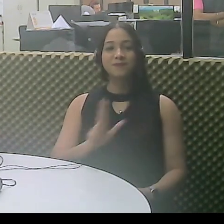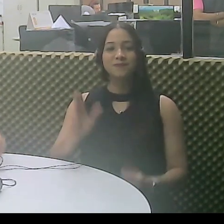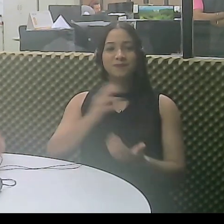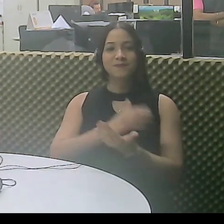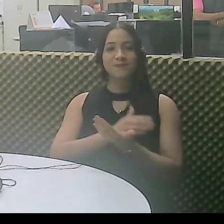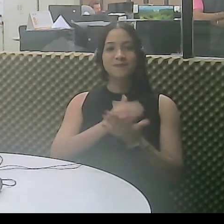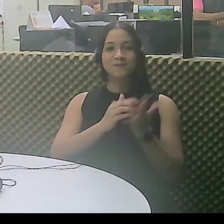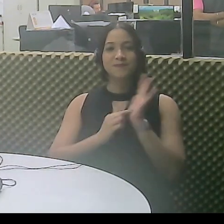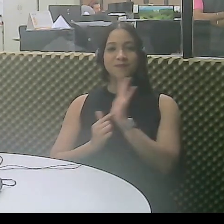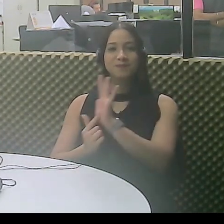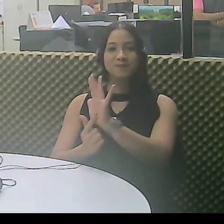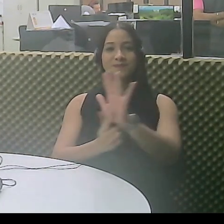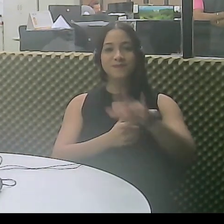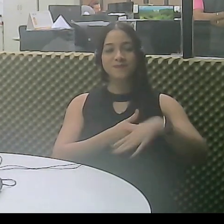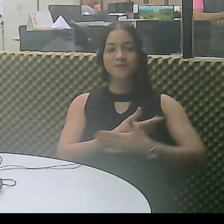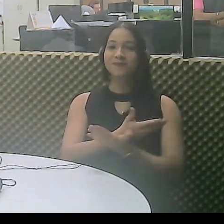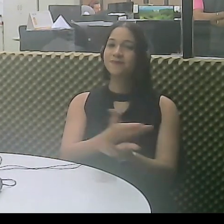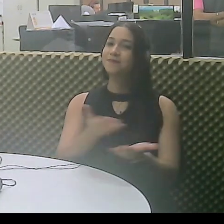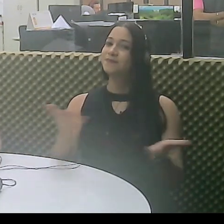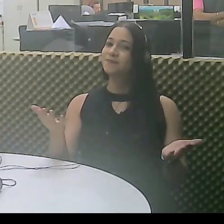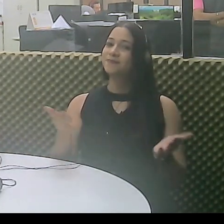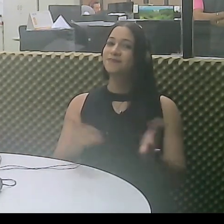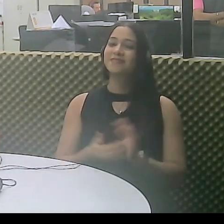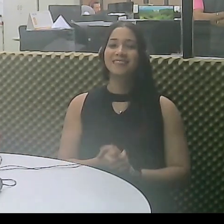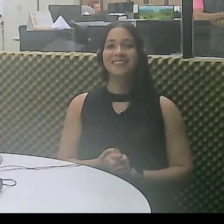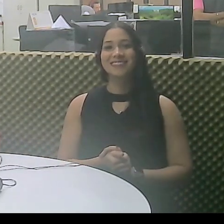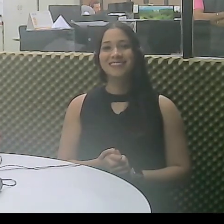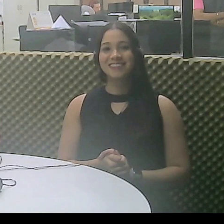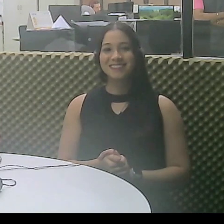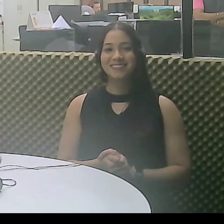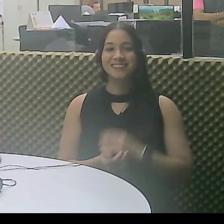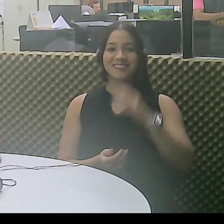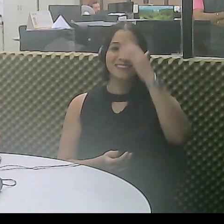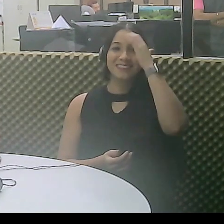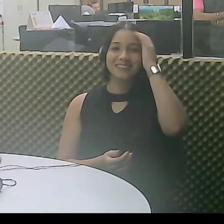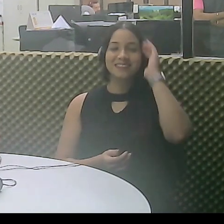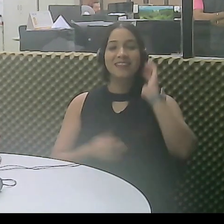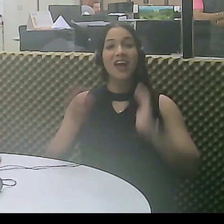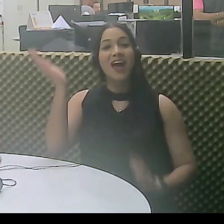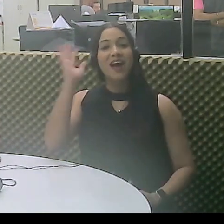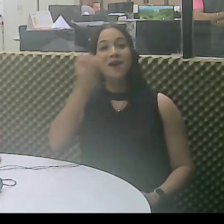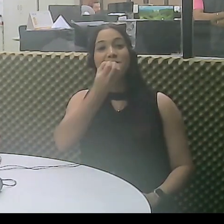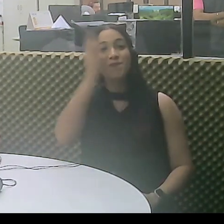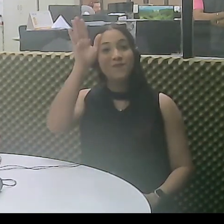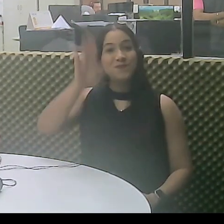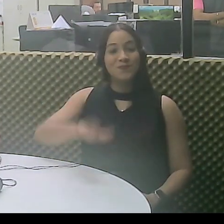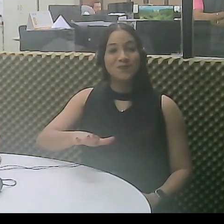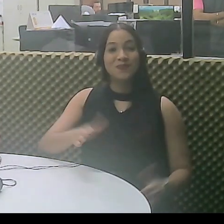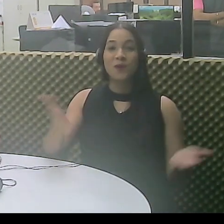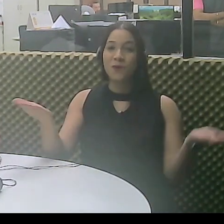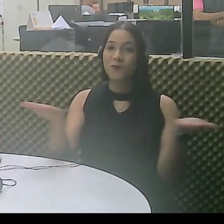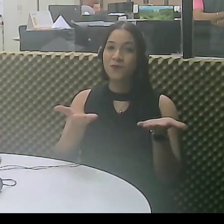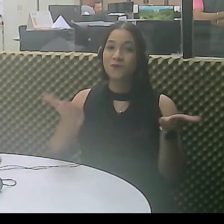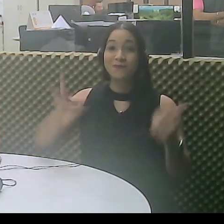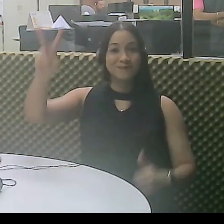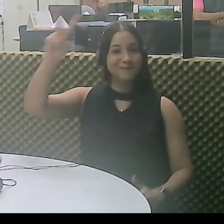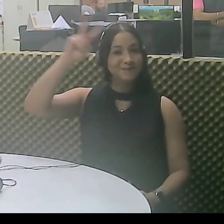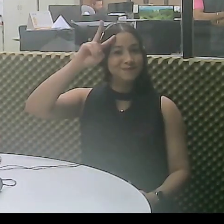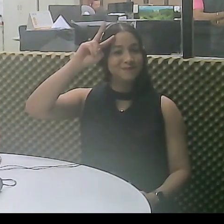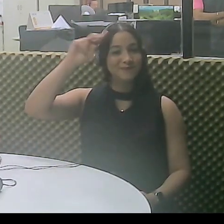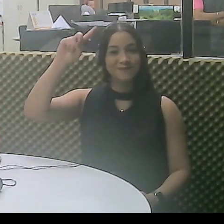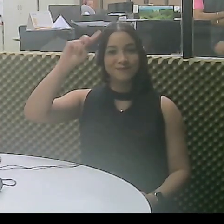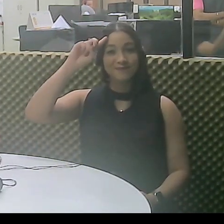Uberlândia a lua para você Olá boa tarde hoje é segunda-feira